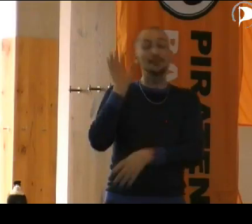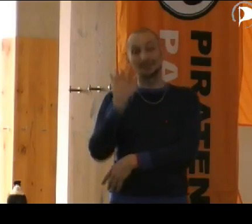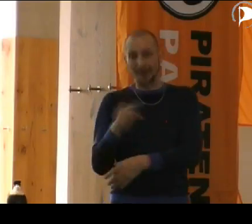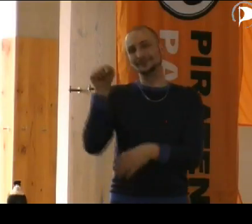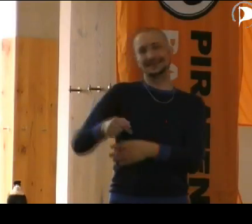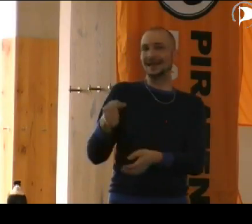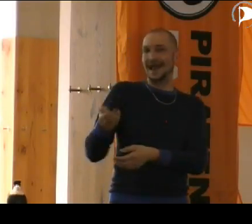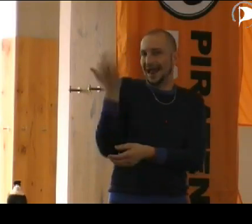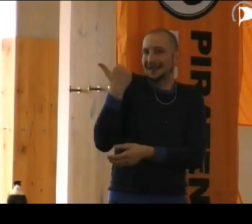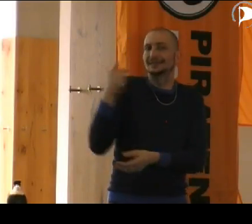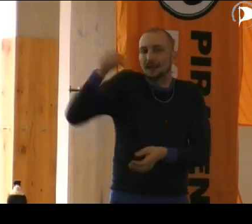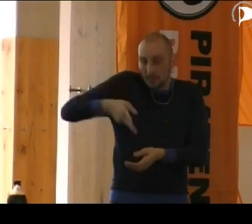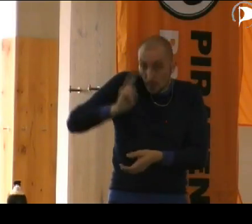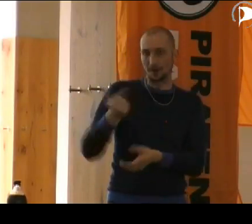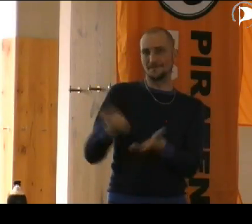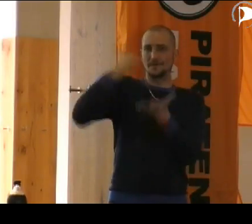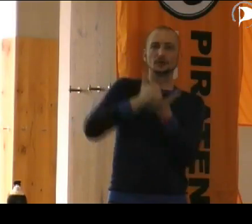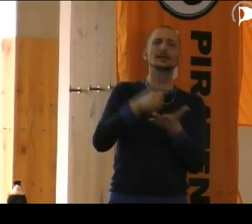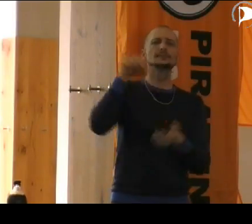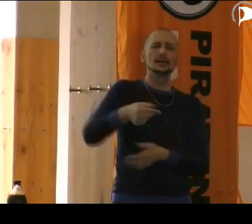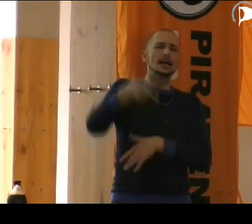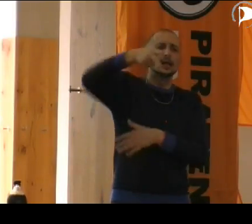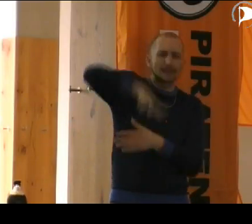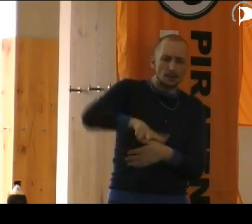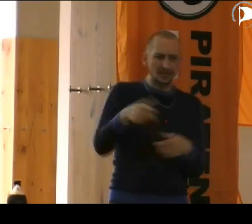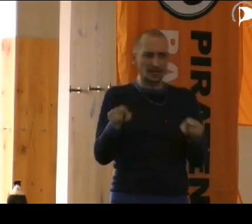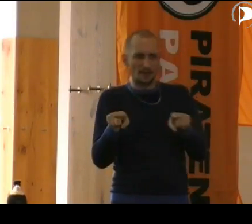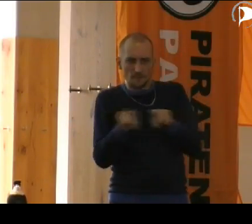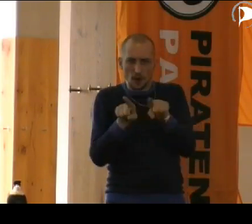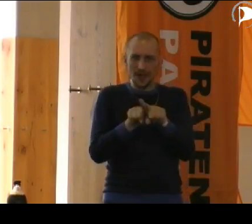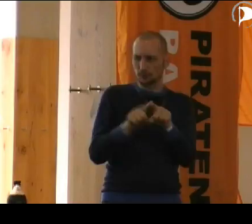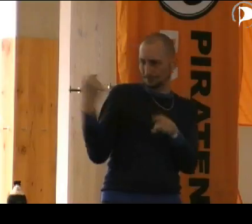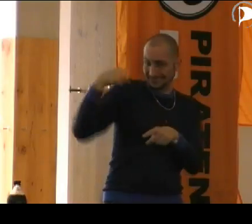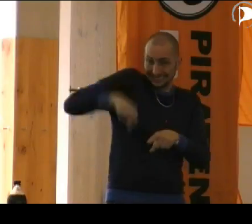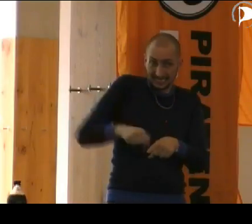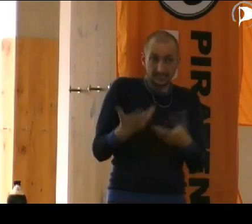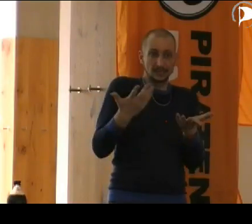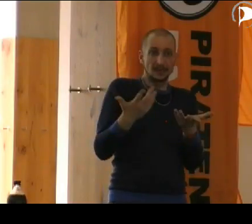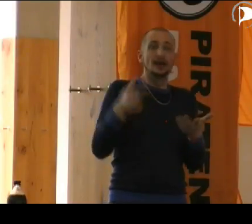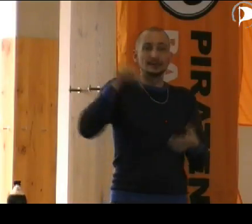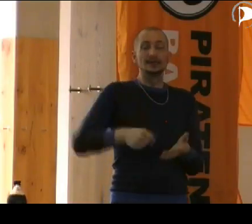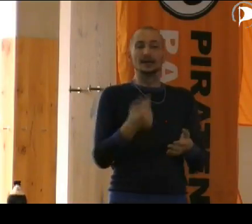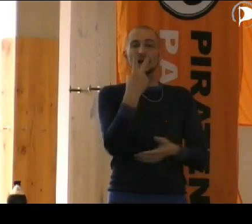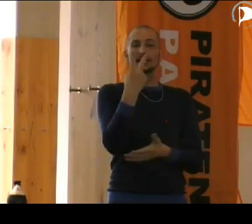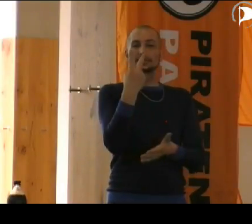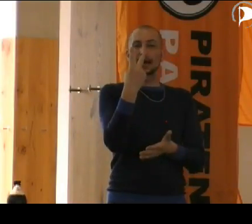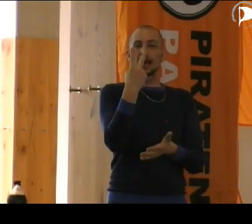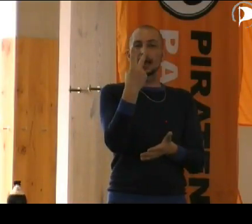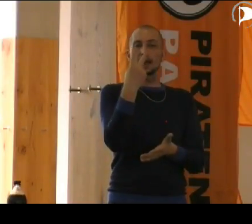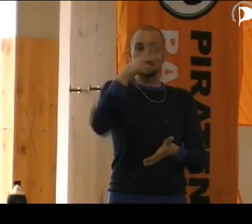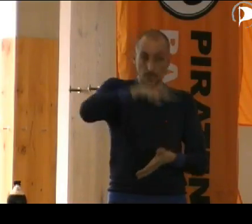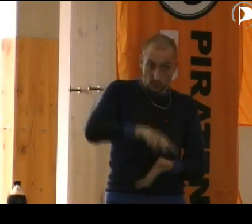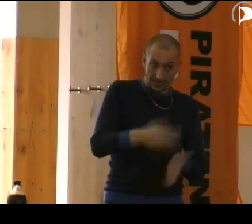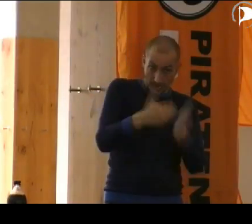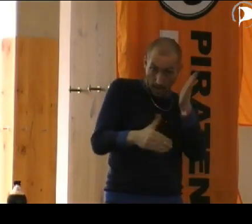am hin und her überlegt von diesen rund drei monate vorbereitung die wir jetzt haben ist circa zweieinhalb monate darauf verschwindet